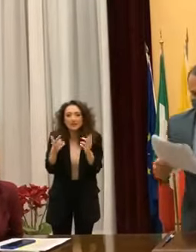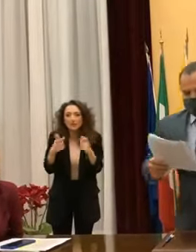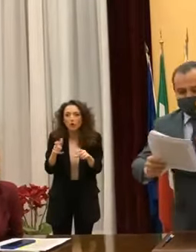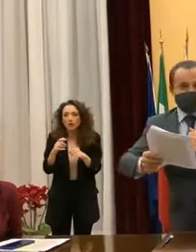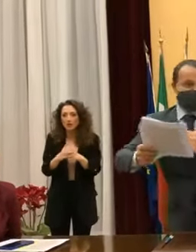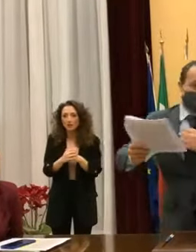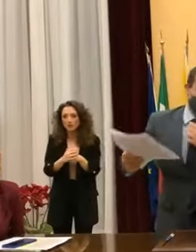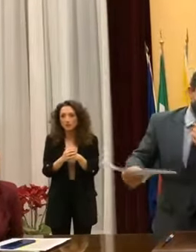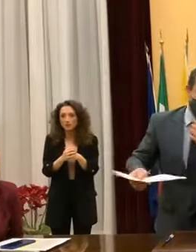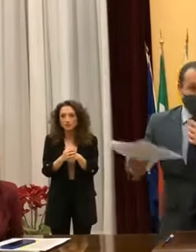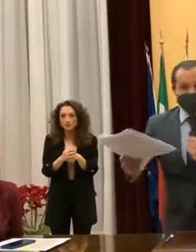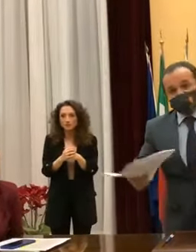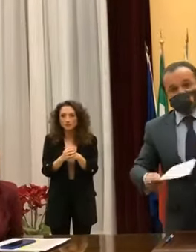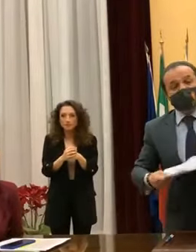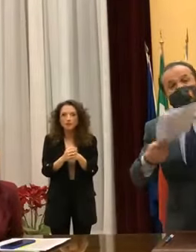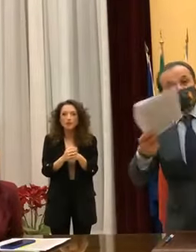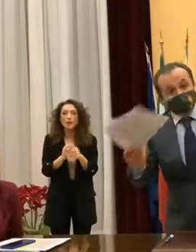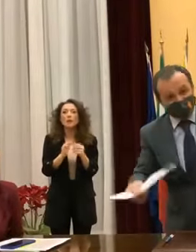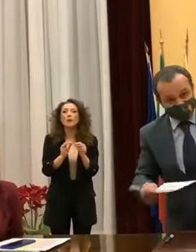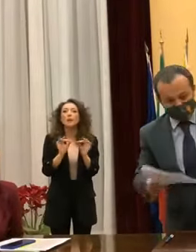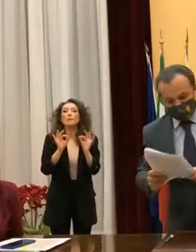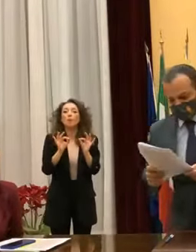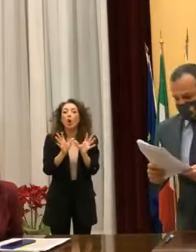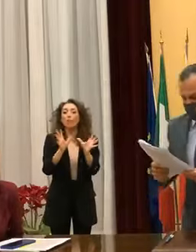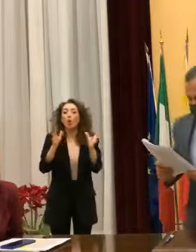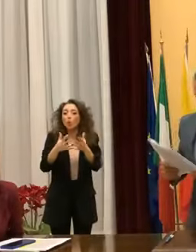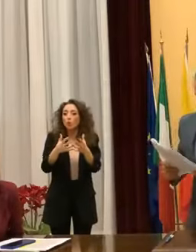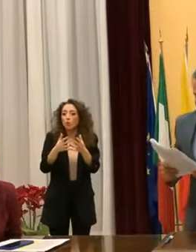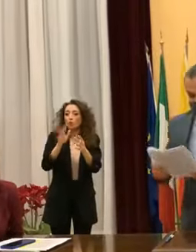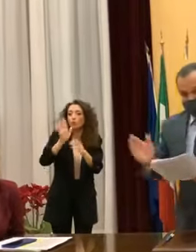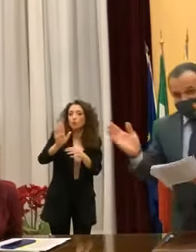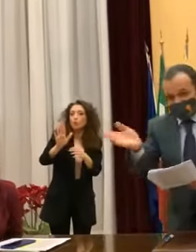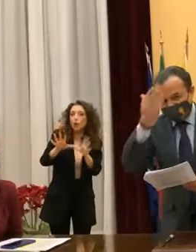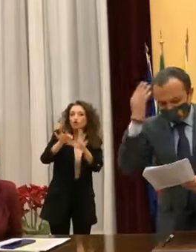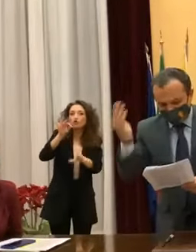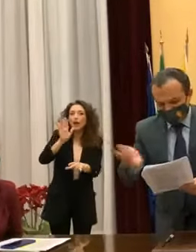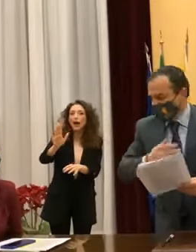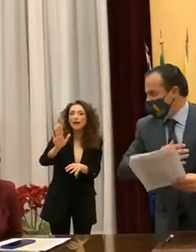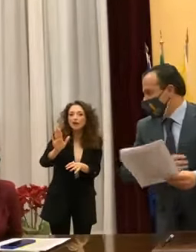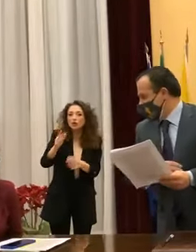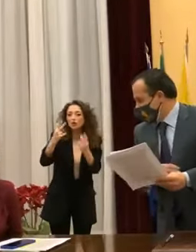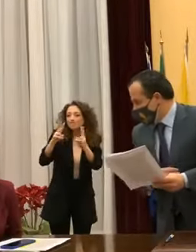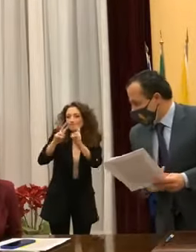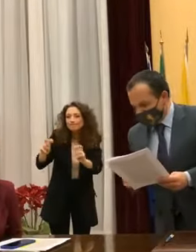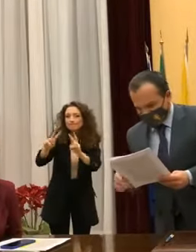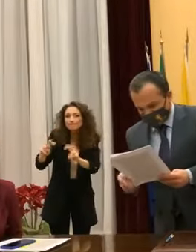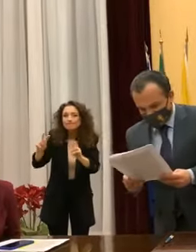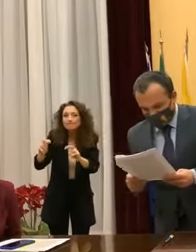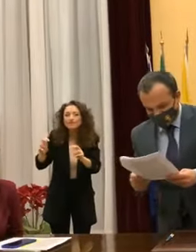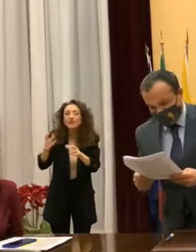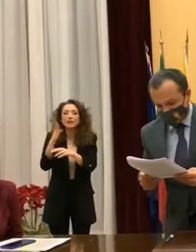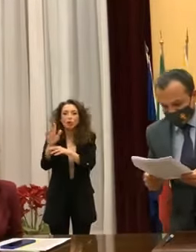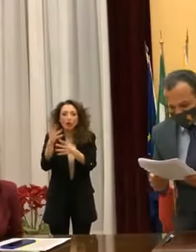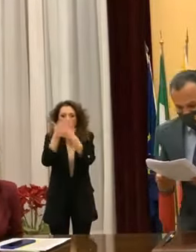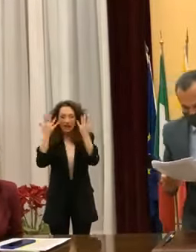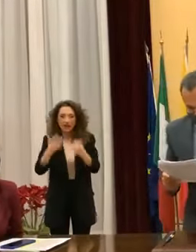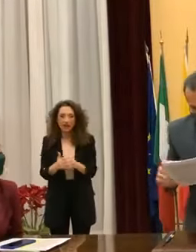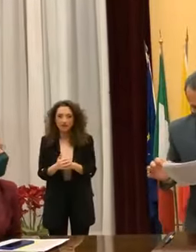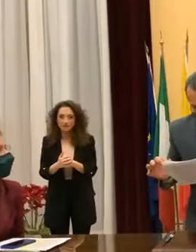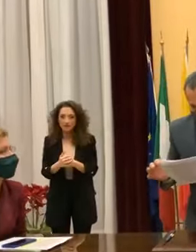E l'hai sospeso ora e l'hai buttata a mare perché ha svuotato il sacco. Ah, chissà, qua scintille ci saranno, scintille.